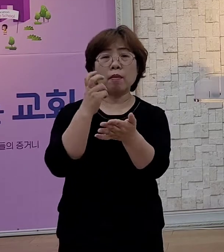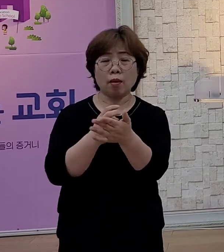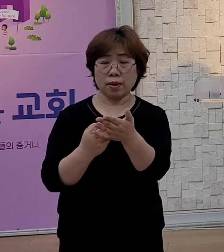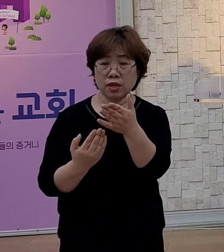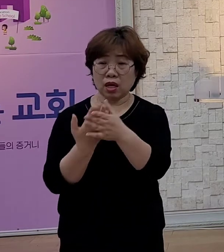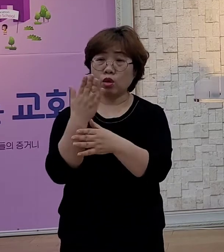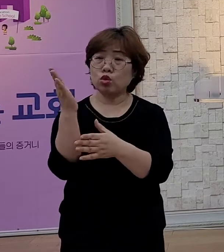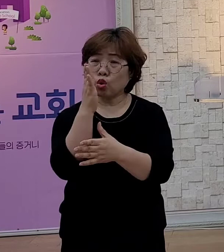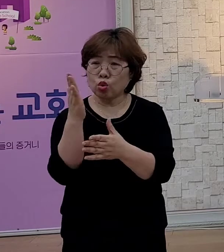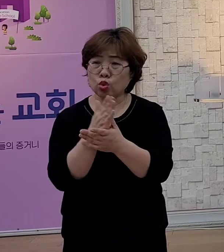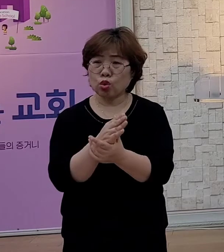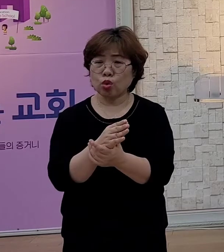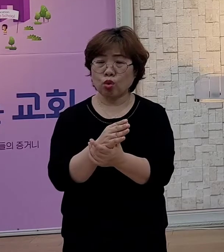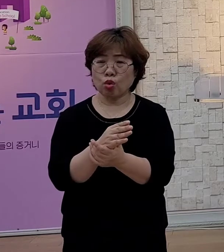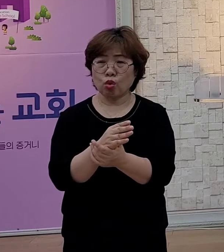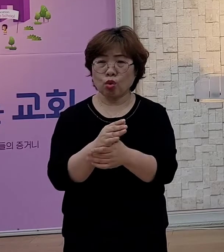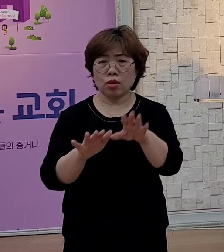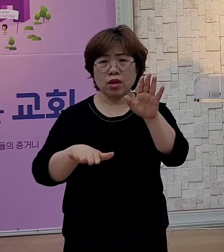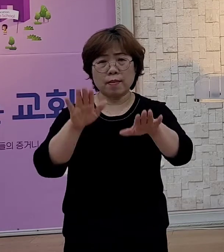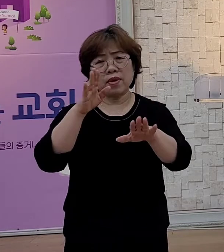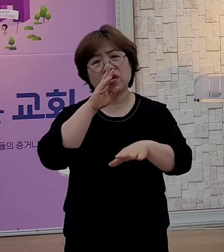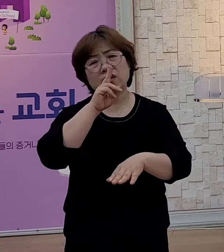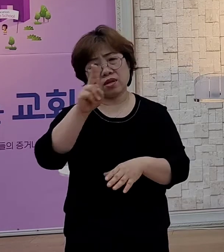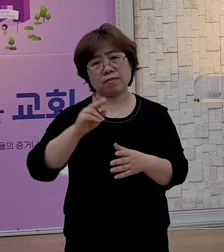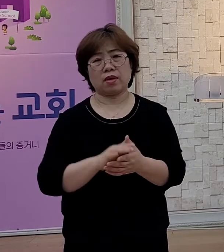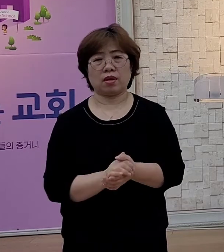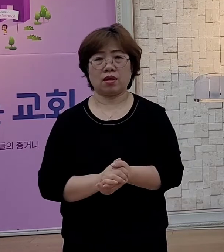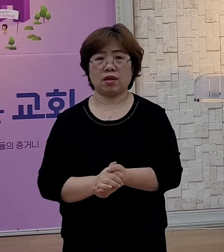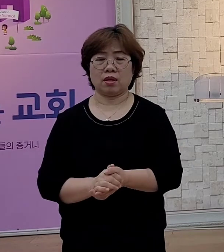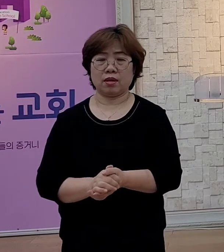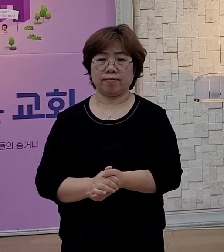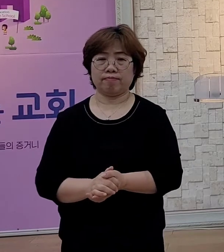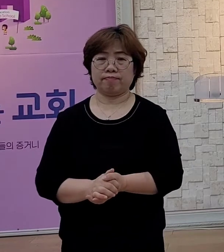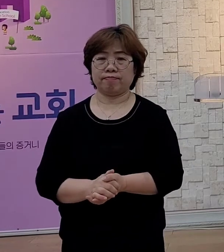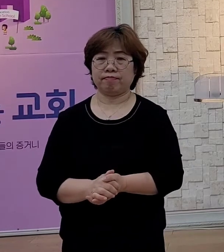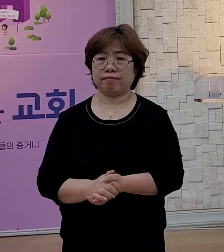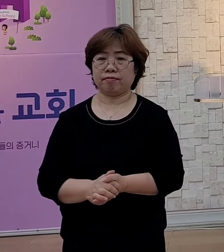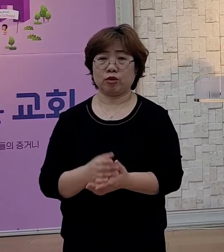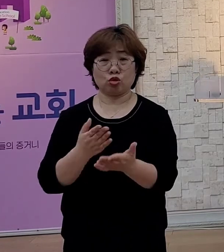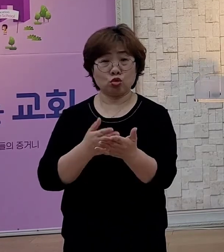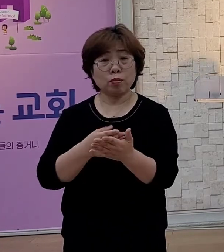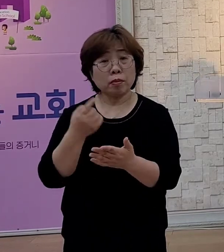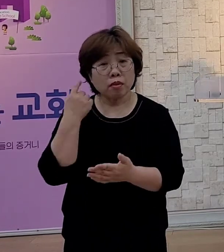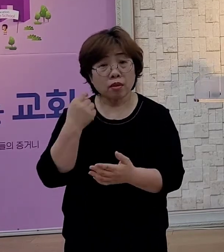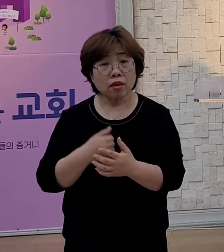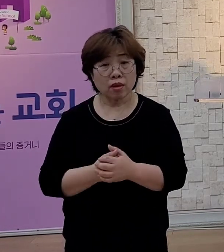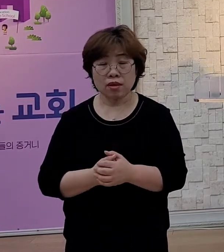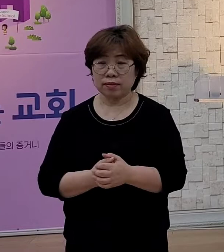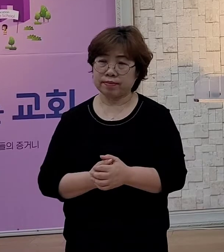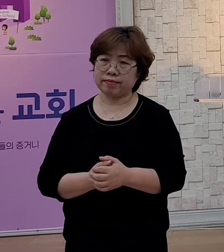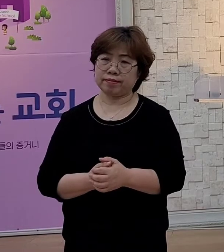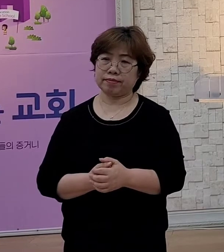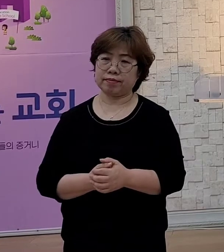정도로 지금 인종차별이 심각한 문제를 겪고 있습니다. 여러분, 그러면 오늘 이 말씀에 비추어 볼 때에